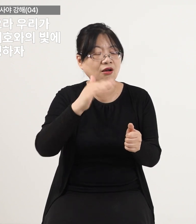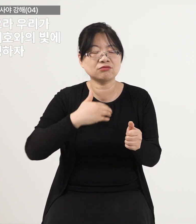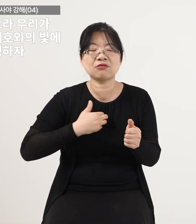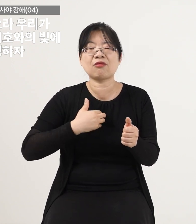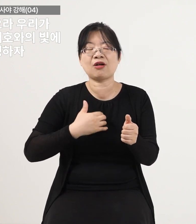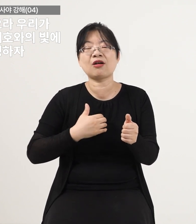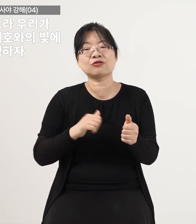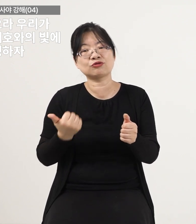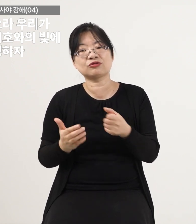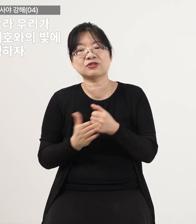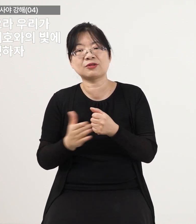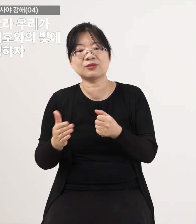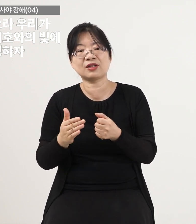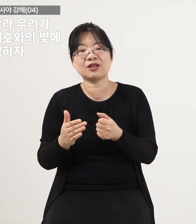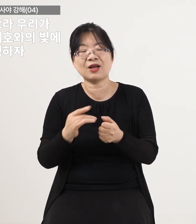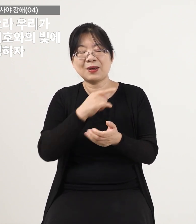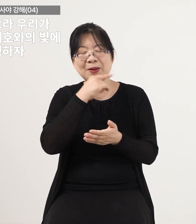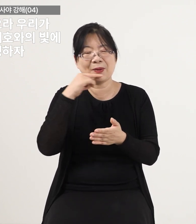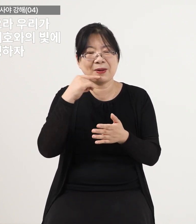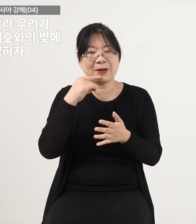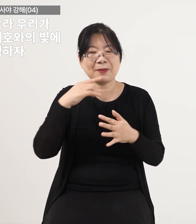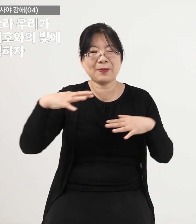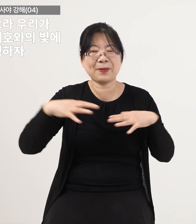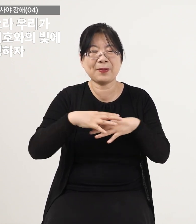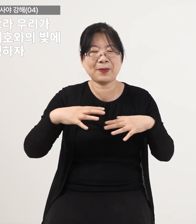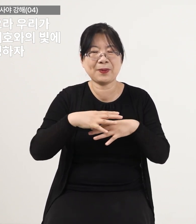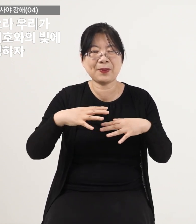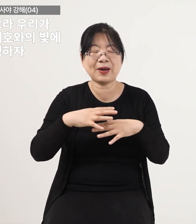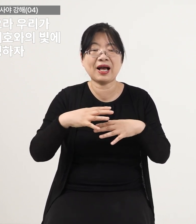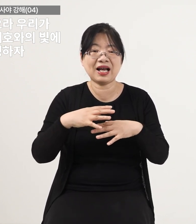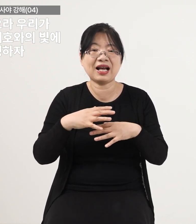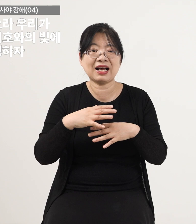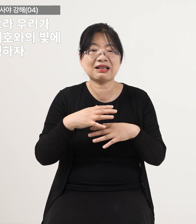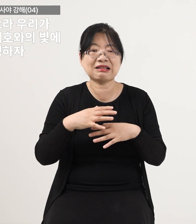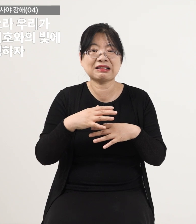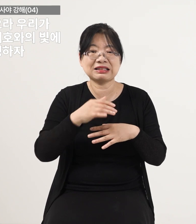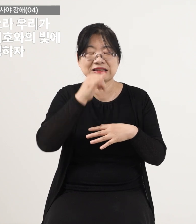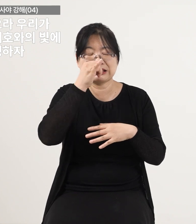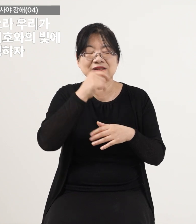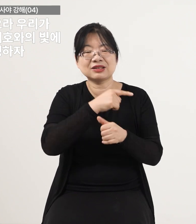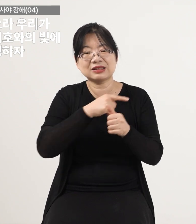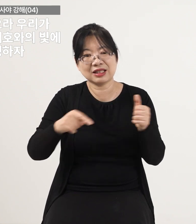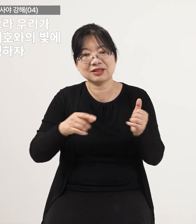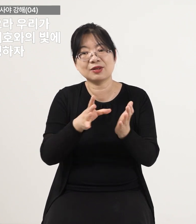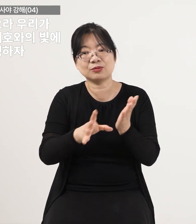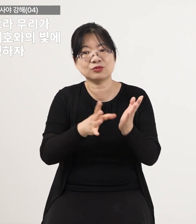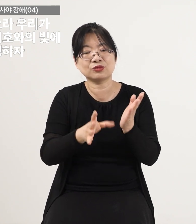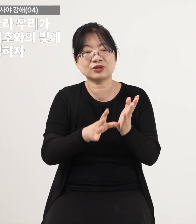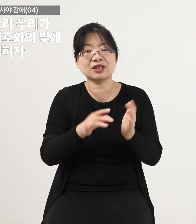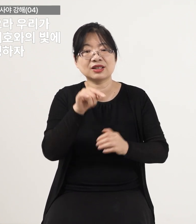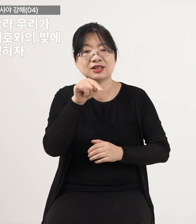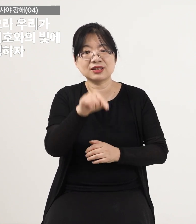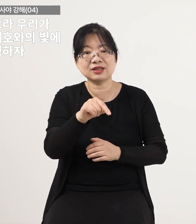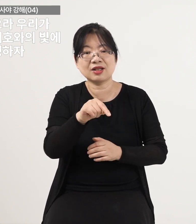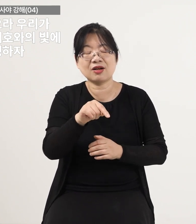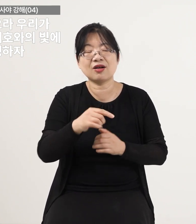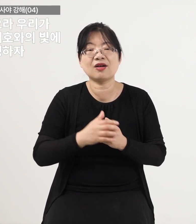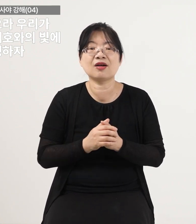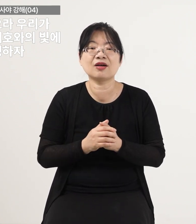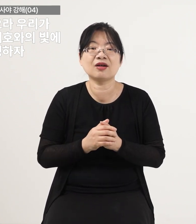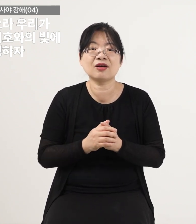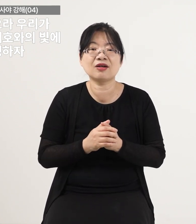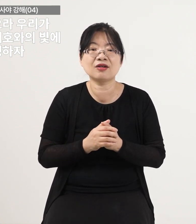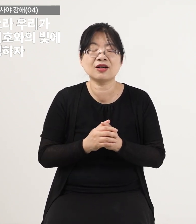죽으니까, 그러니까 피가 엉키고 피가 튀는 살상무기예요. 그거를 쳐서